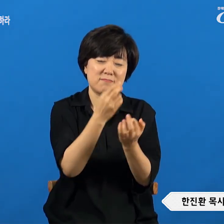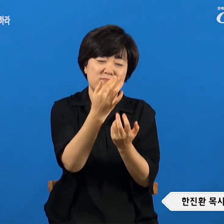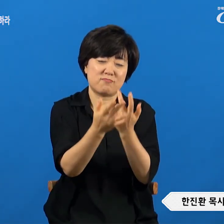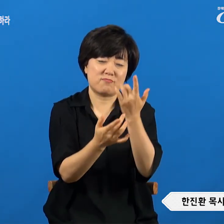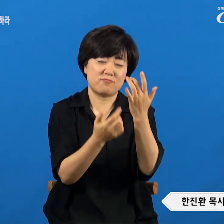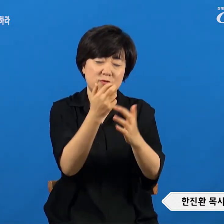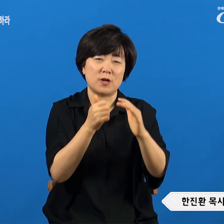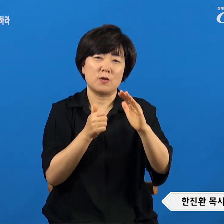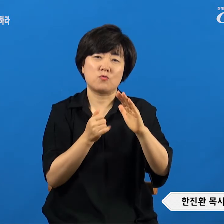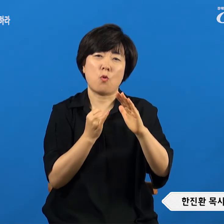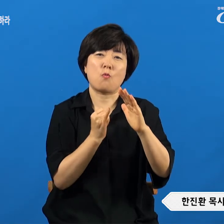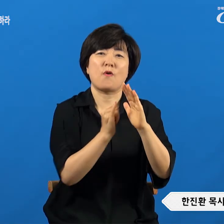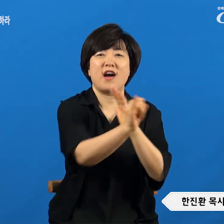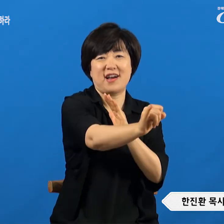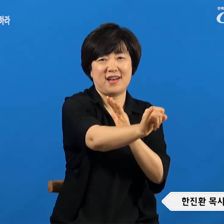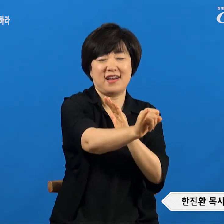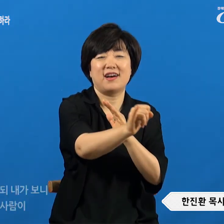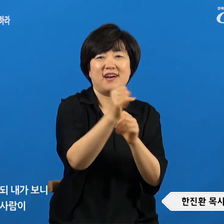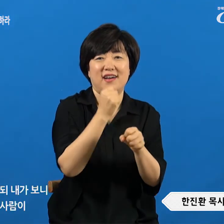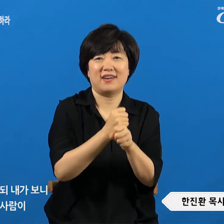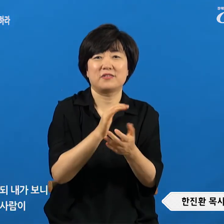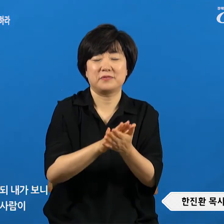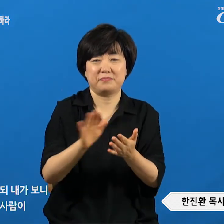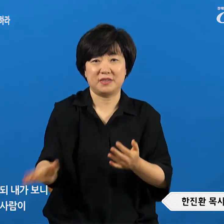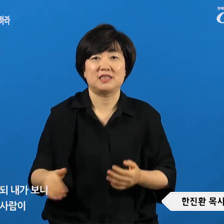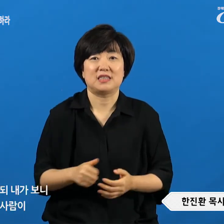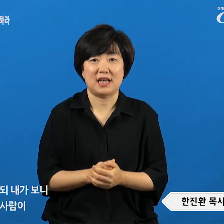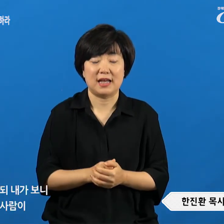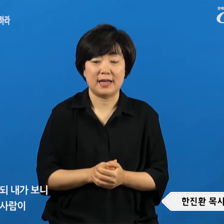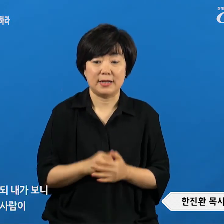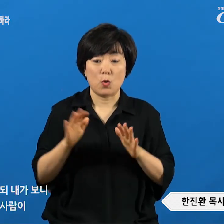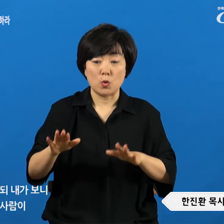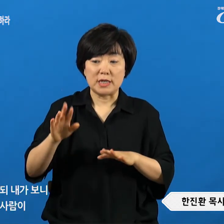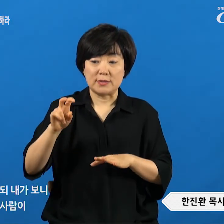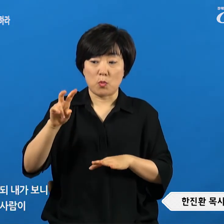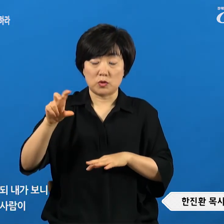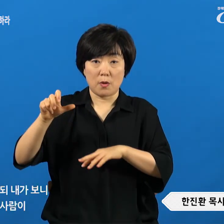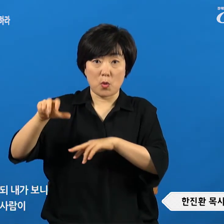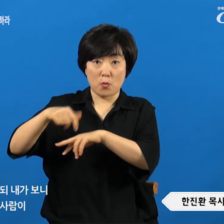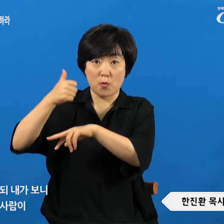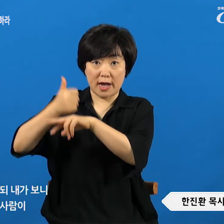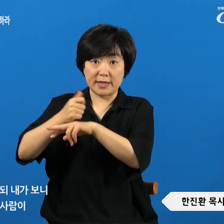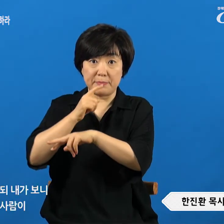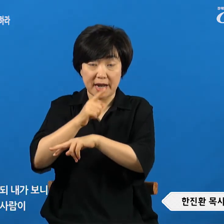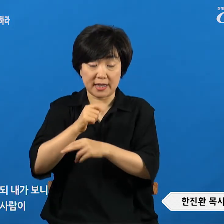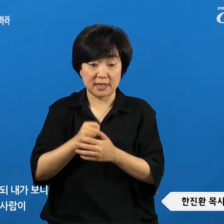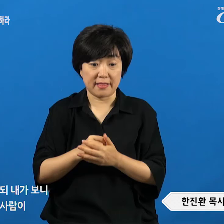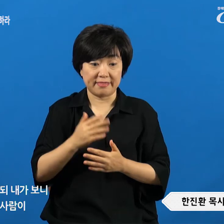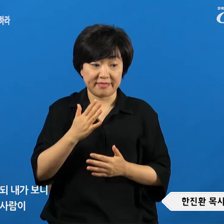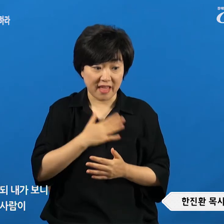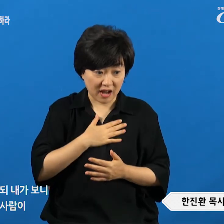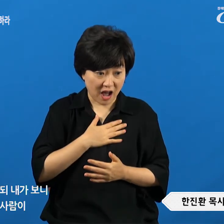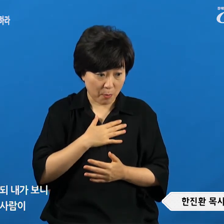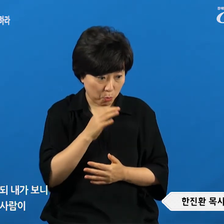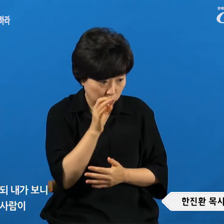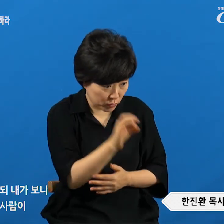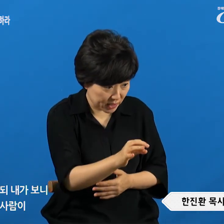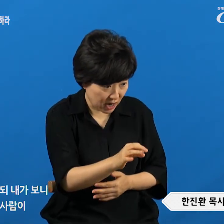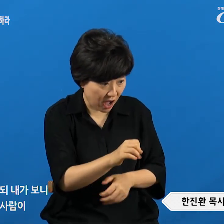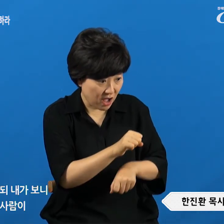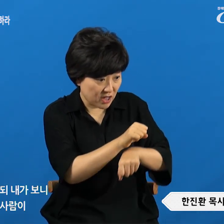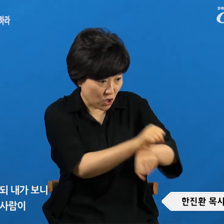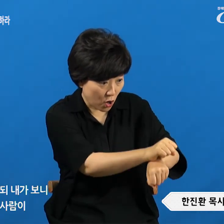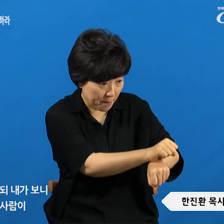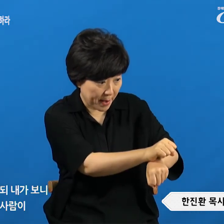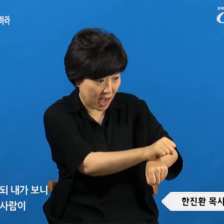오늘 말씀 25절 보면 왕이 또 말하여 이르되 내가 보니 결박되지 아니한 내